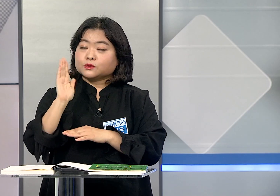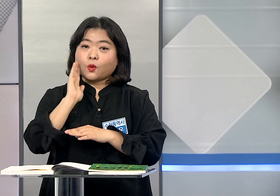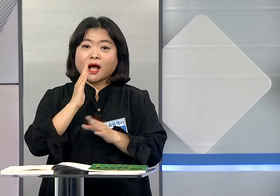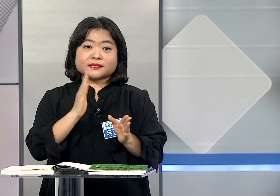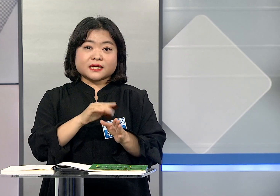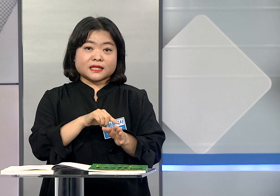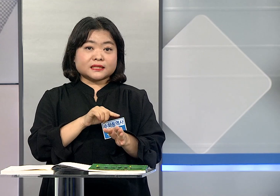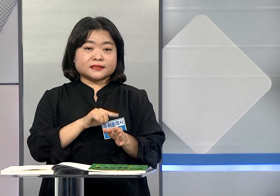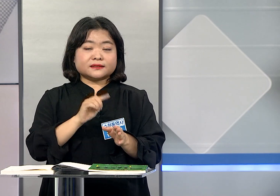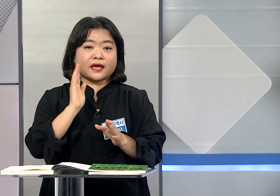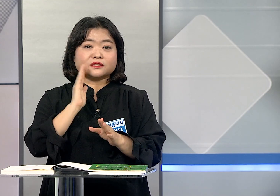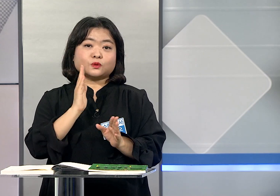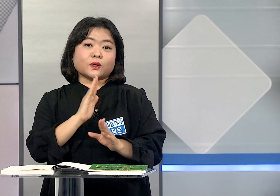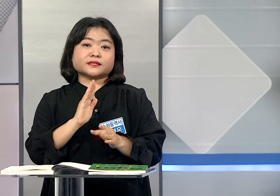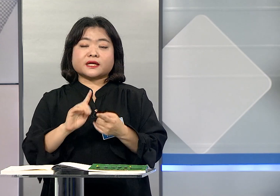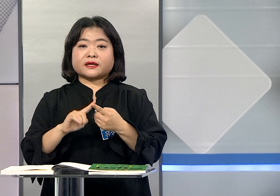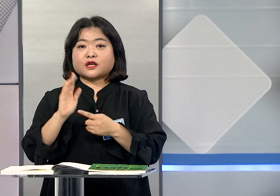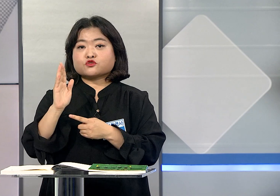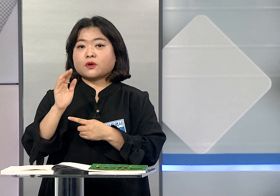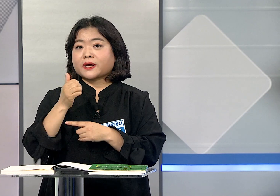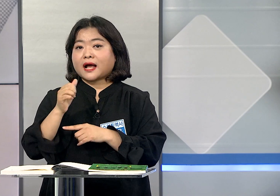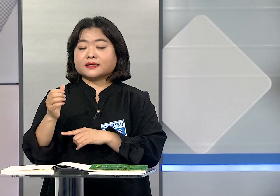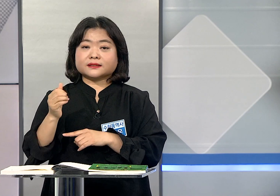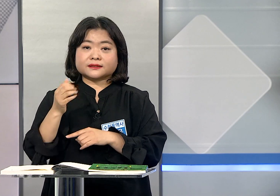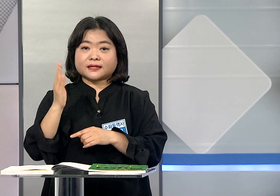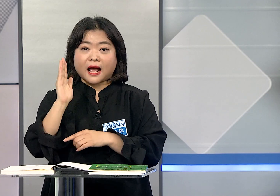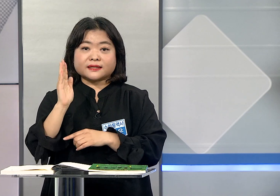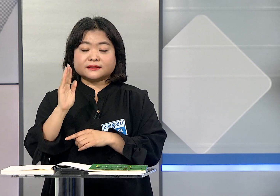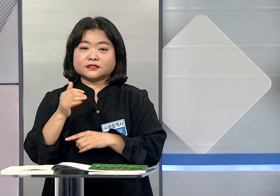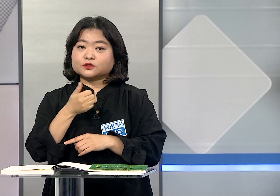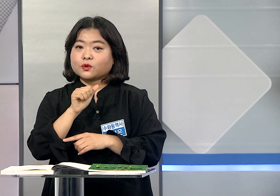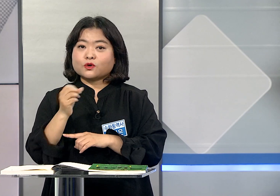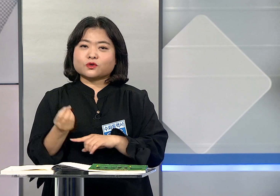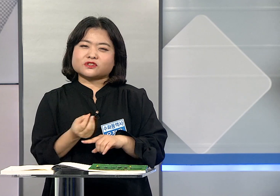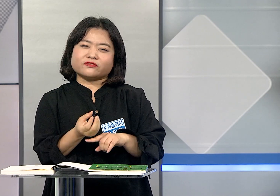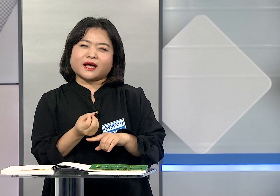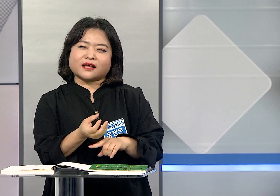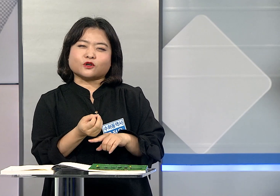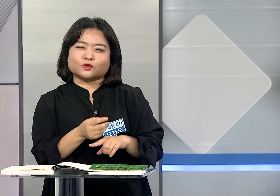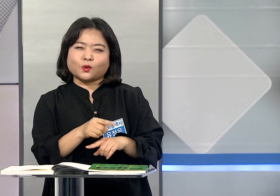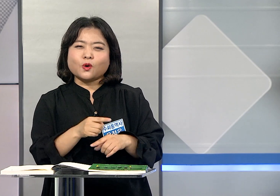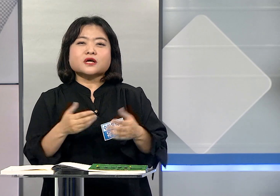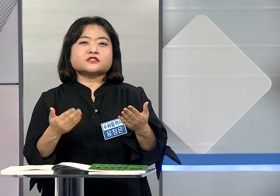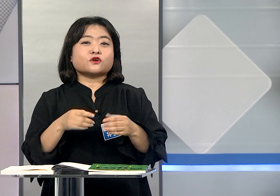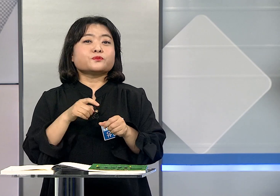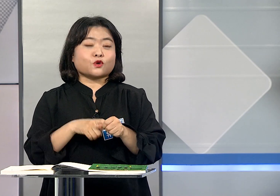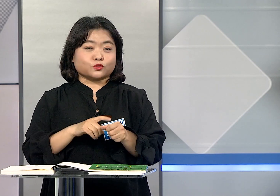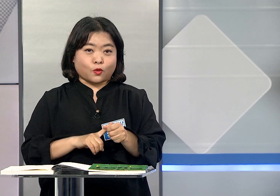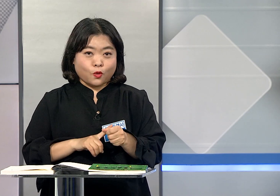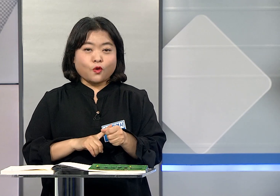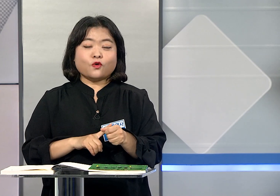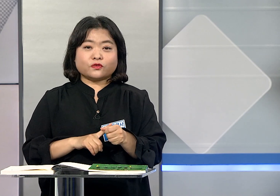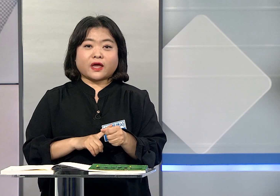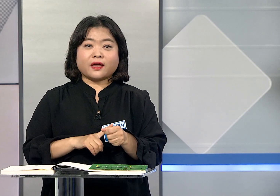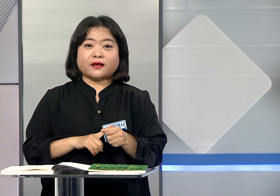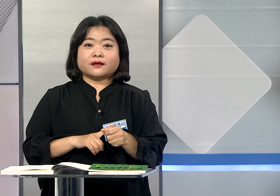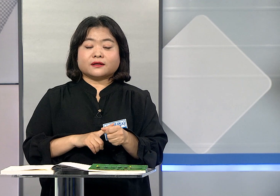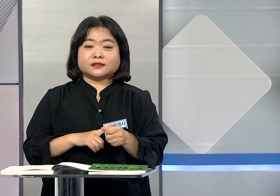강의를 농학생이 있을 때 그 농학생에게 수업의 강의를 통역으로 전달하는 것도